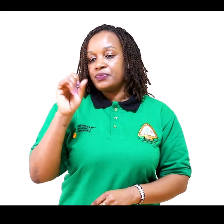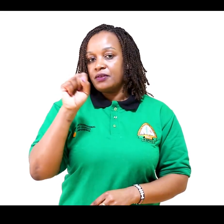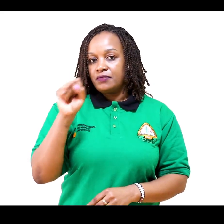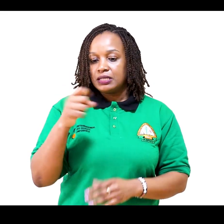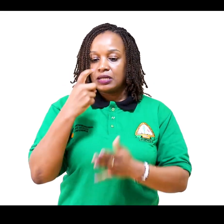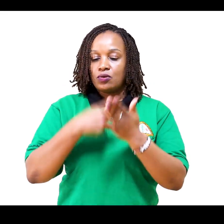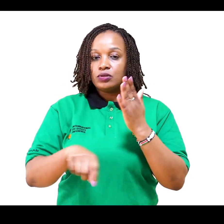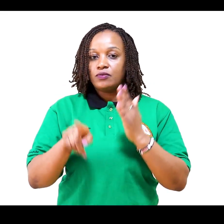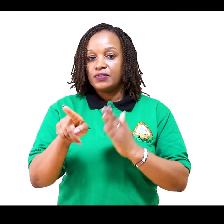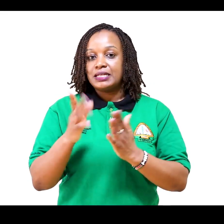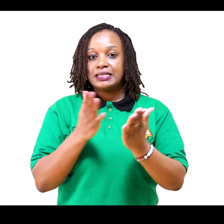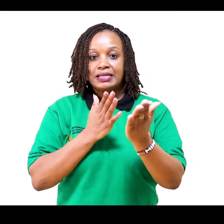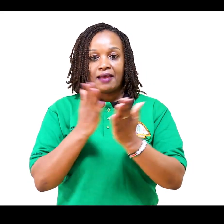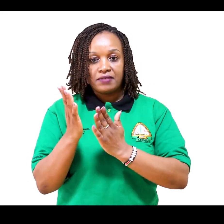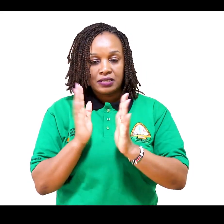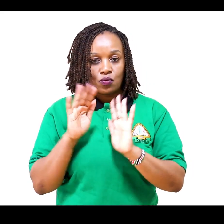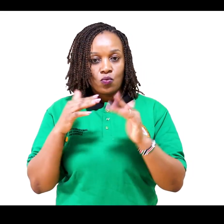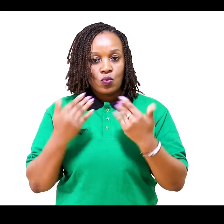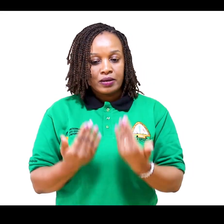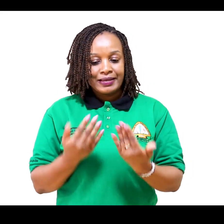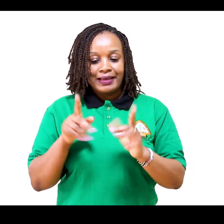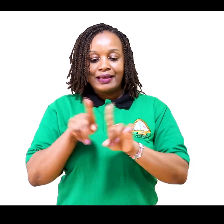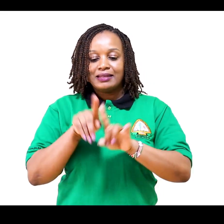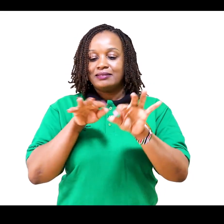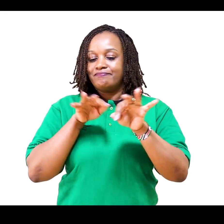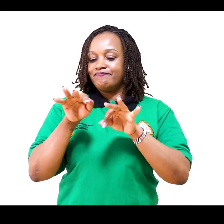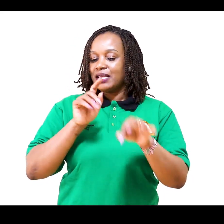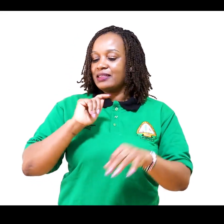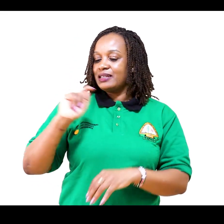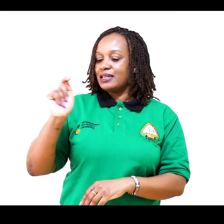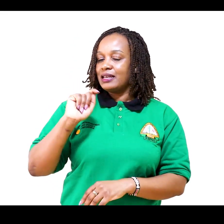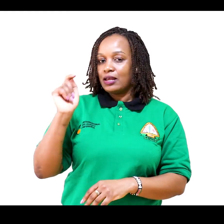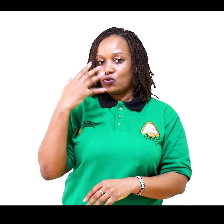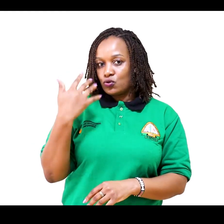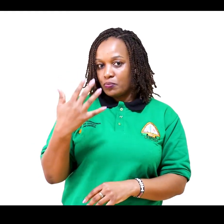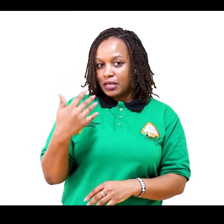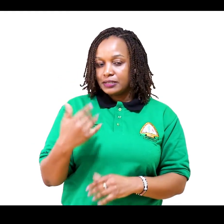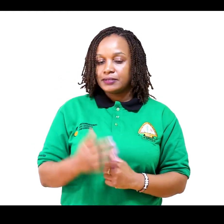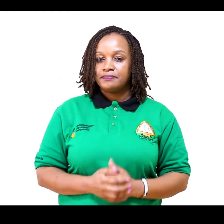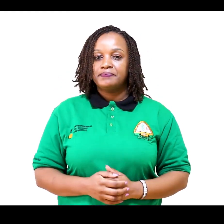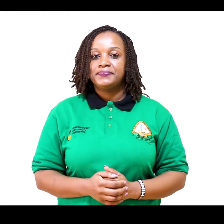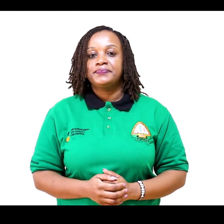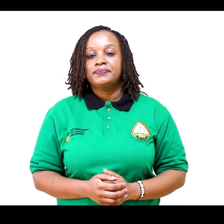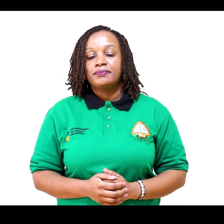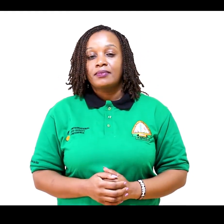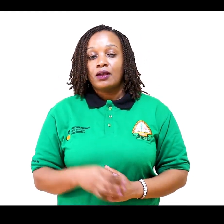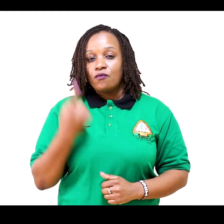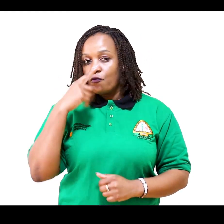na KEFIS. Gharama ya huduma hii ni kama ilivyoelezwa katika hati ya zabuni.